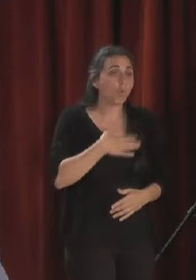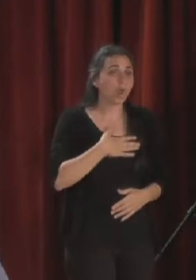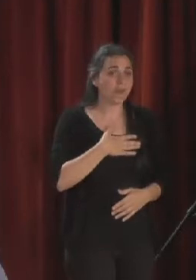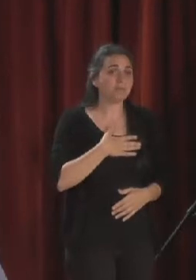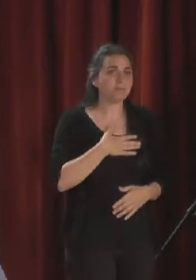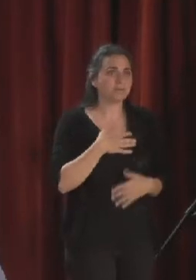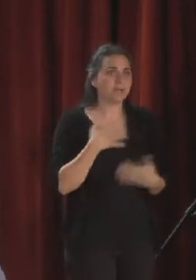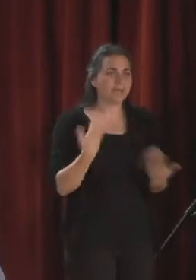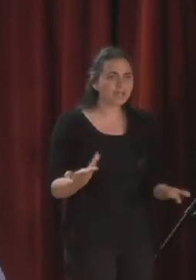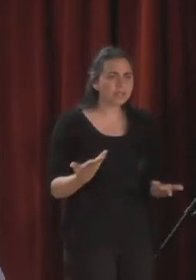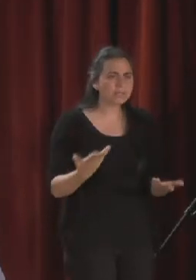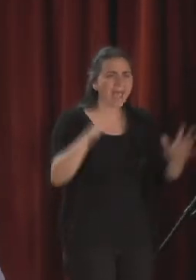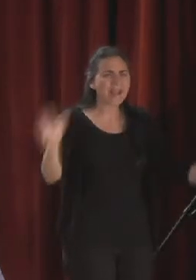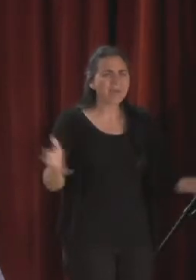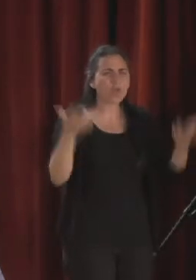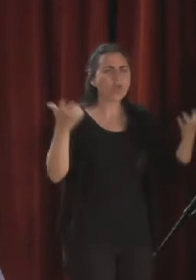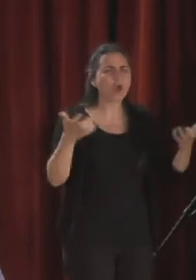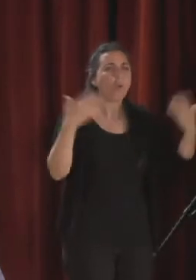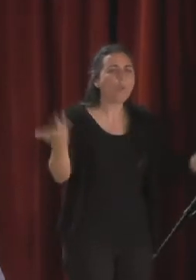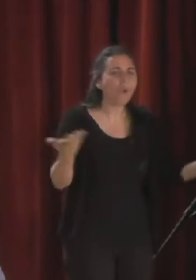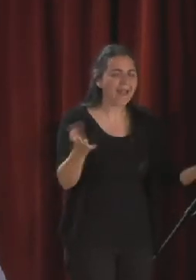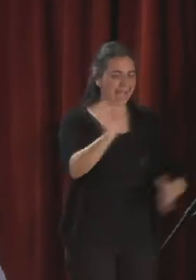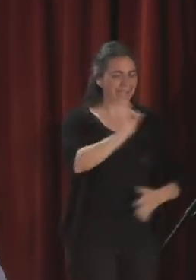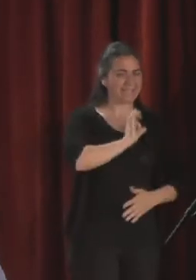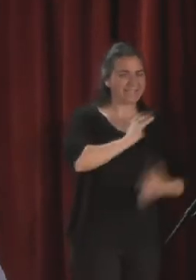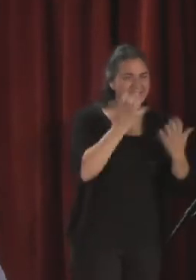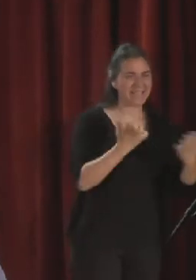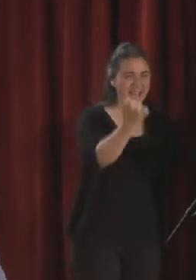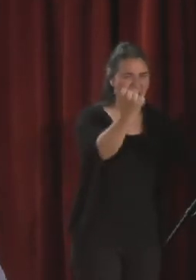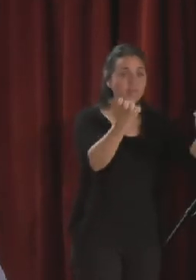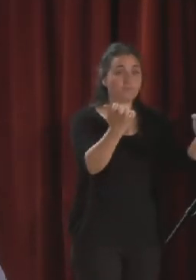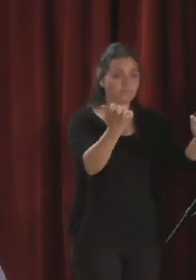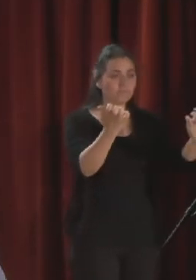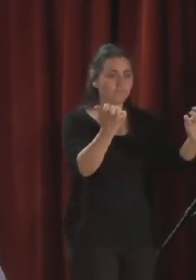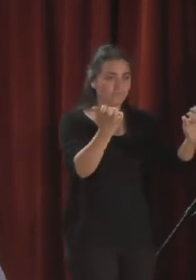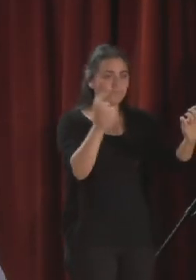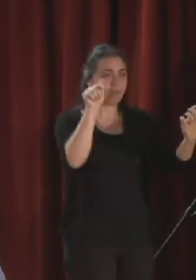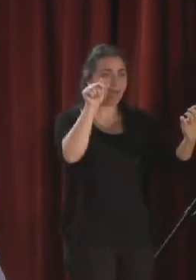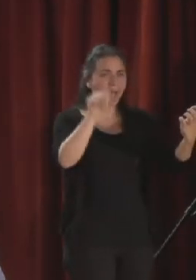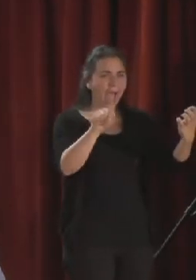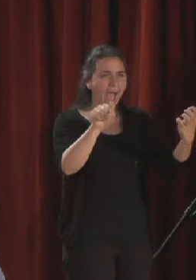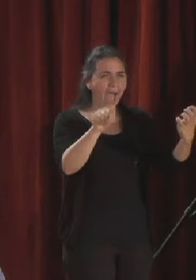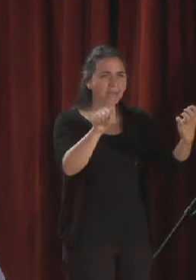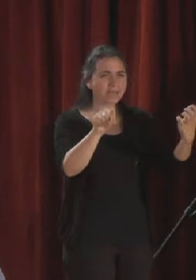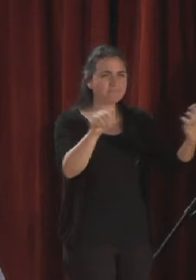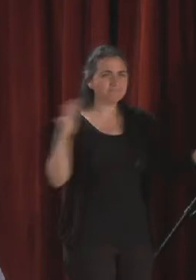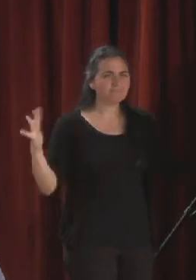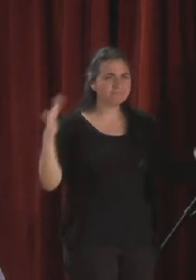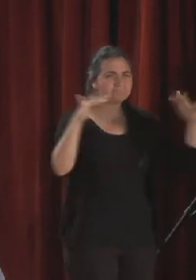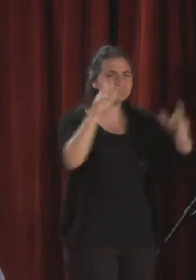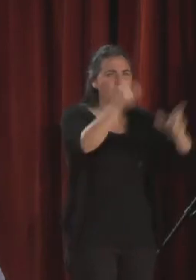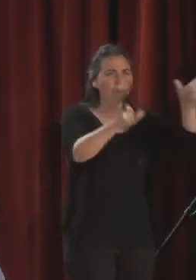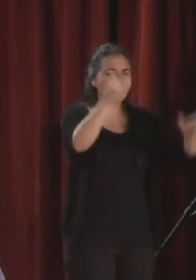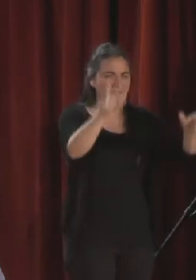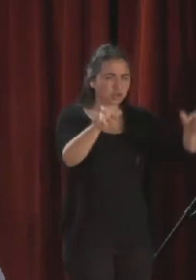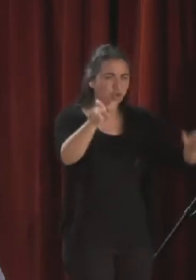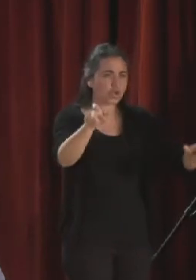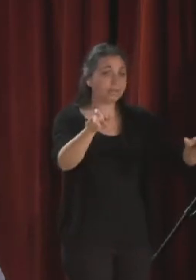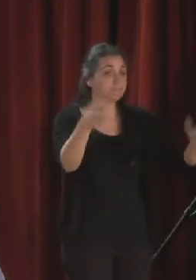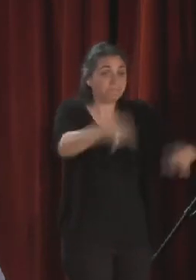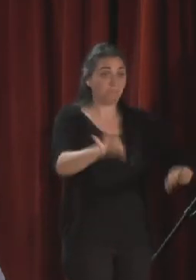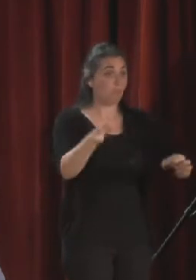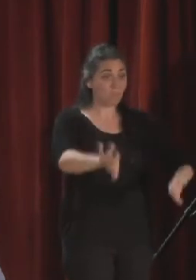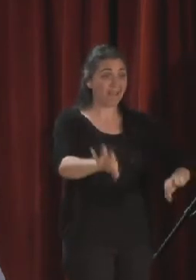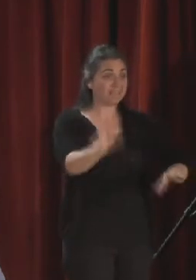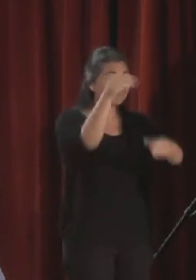vai ser encher o Congreso e o Senado, hai que telo moi en conta, o Senado, de xente